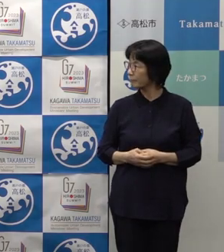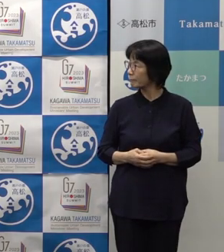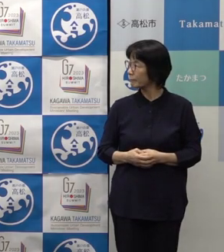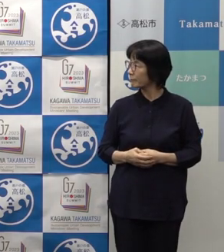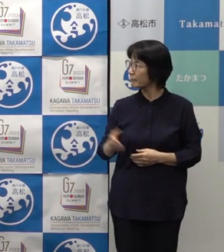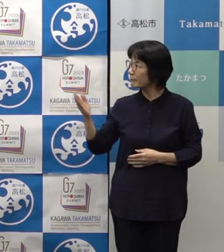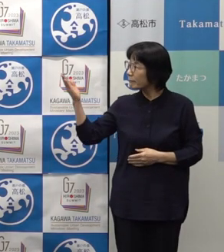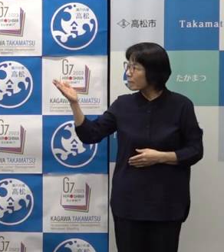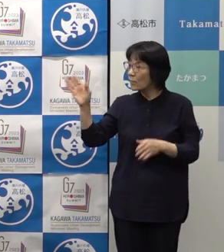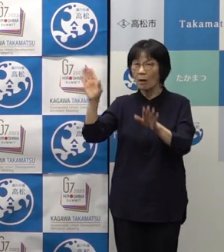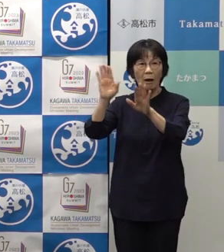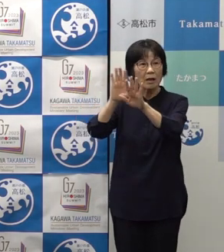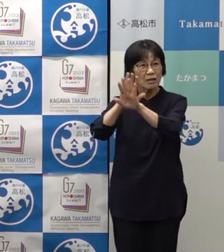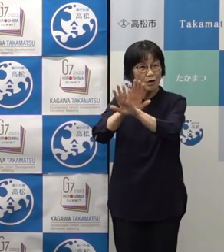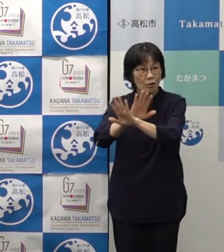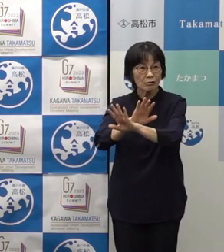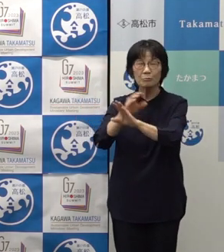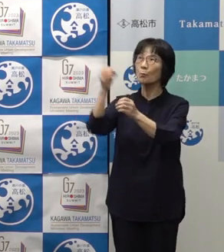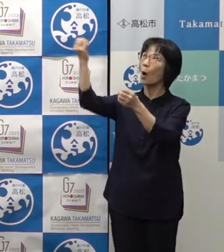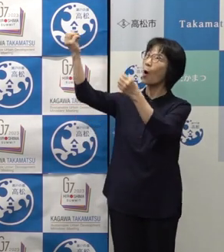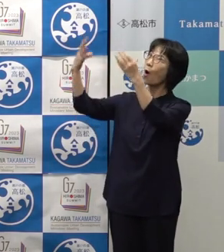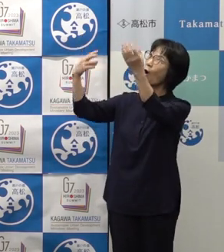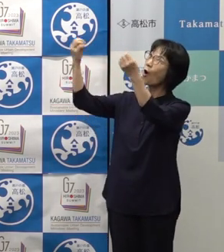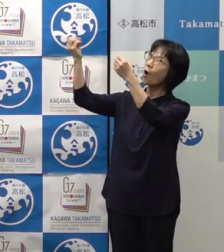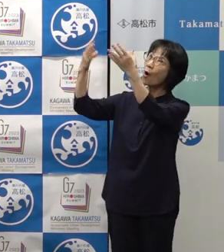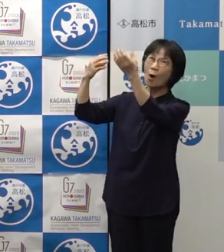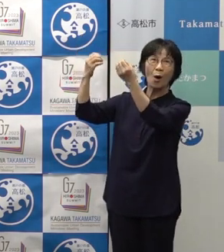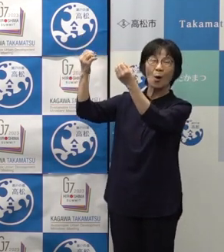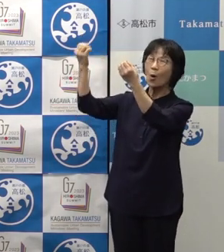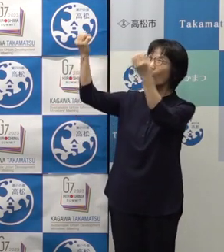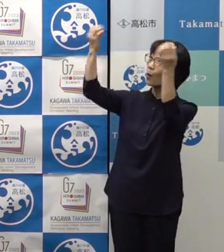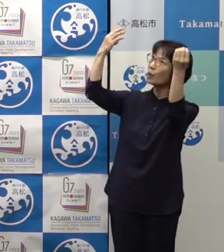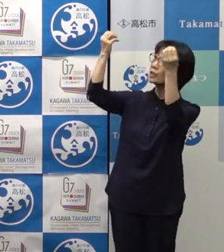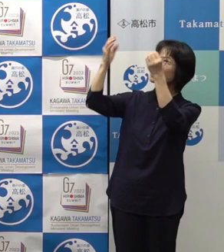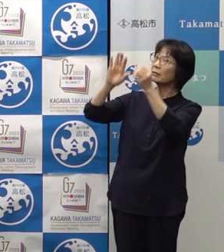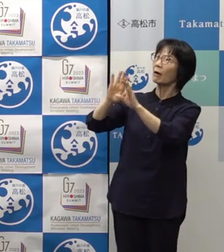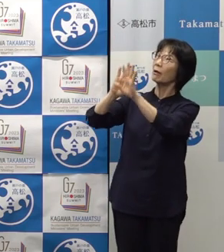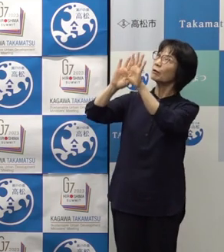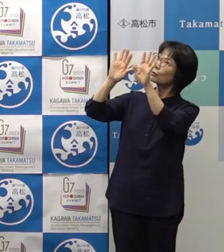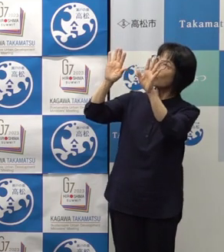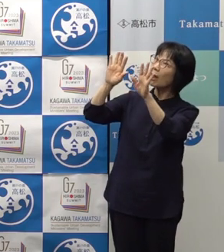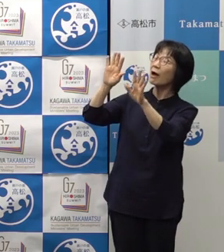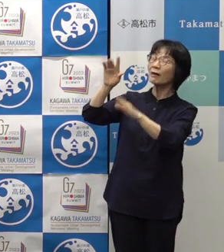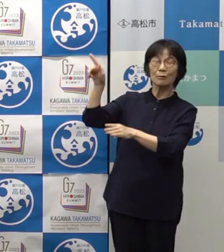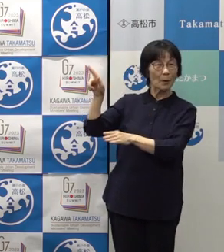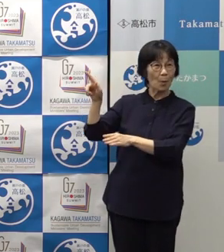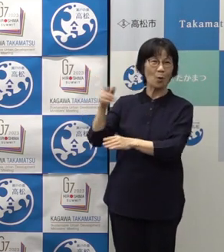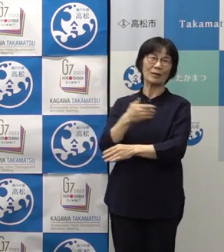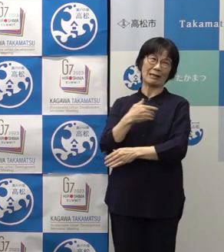こういうふうに夜にして星が輝いて、それもどういうふうに空との位置関係も全部、